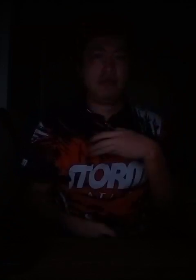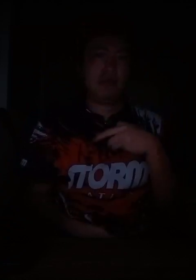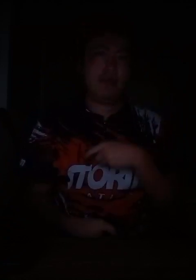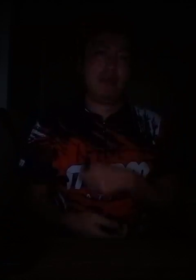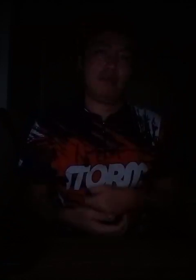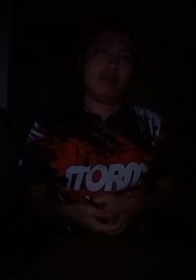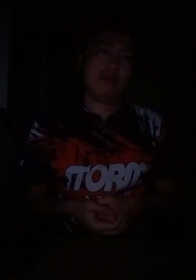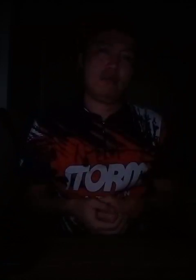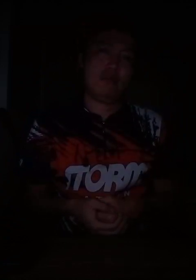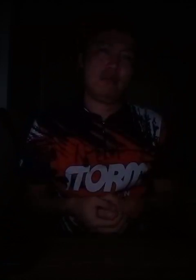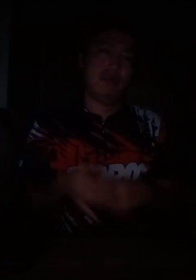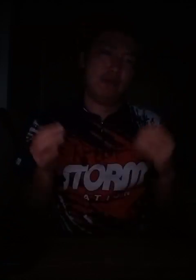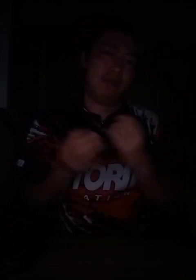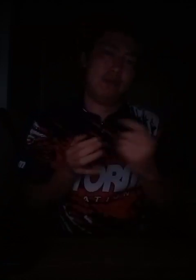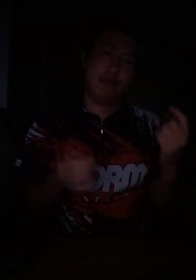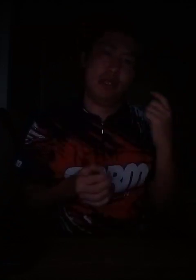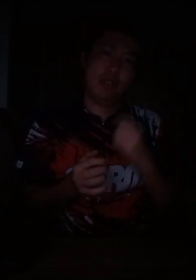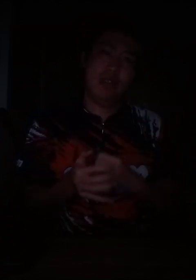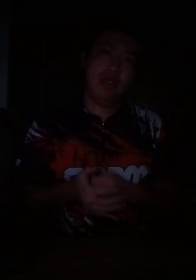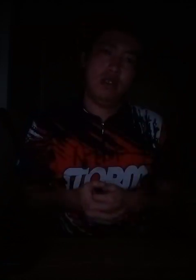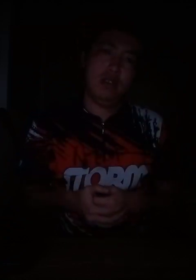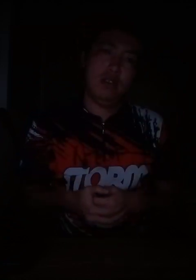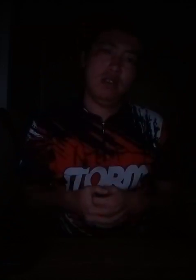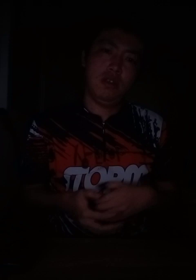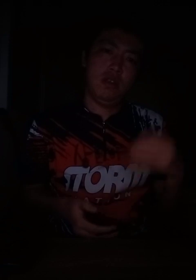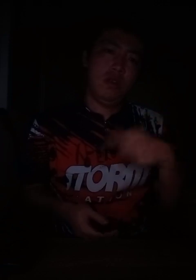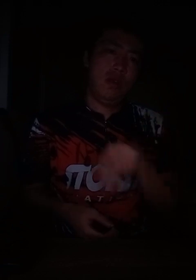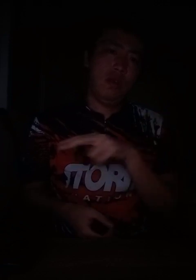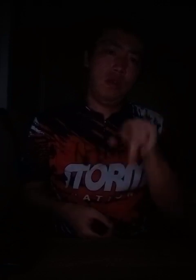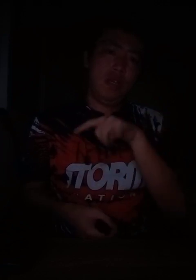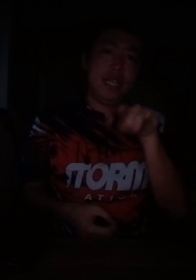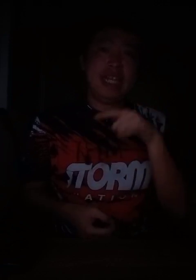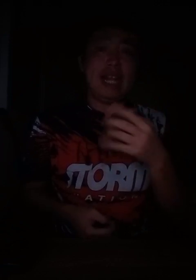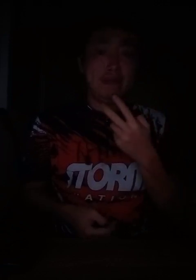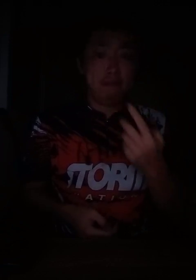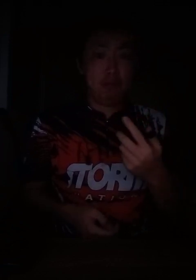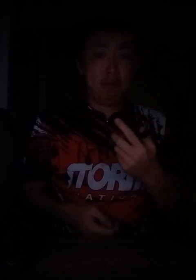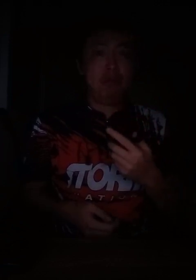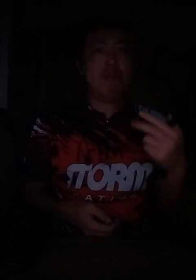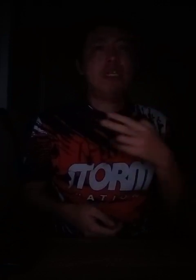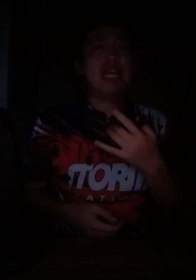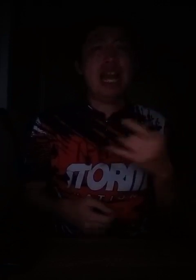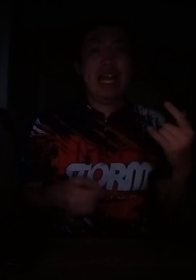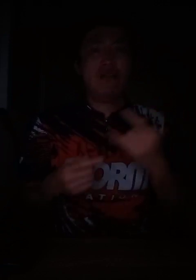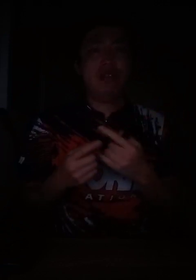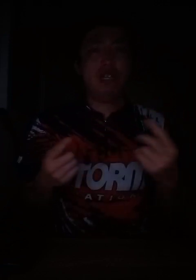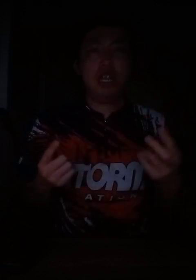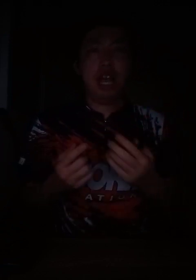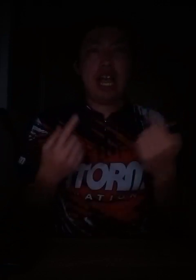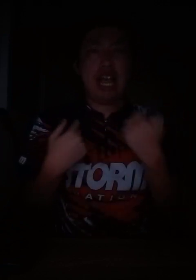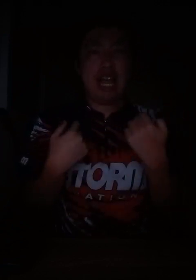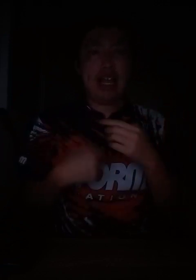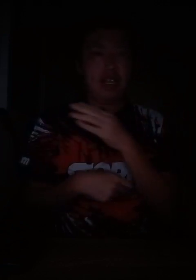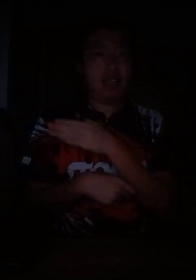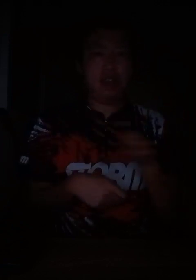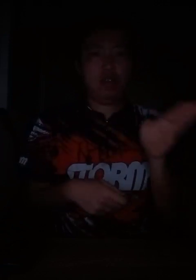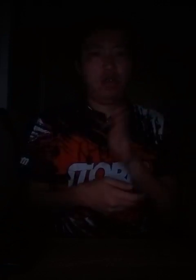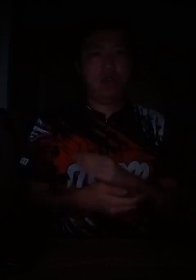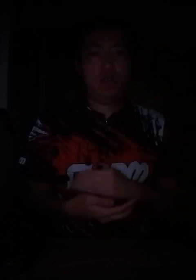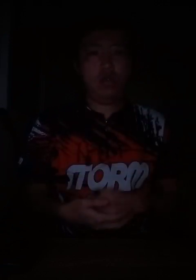대낮에 대범하게 성추행 저지른 이 범인을 전범에 제압한 이 남성, 바로 피해 아주머니의 아들이었습니다. 아이고, 걸렸네.